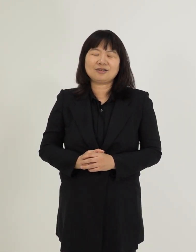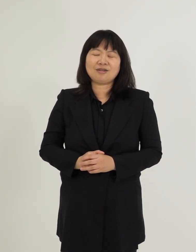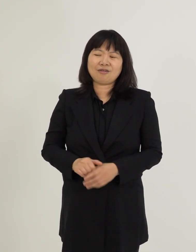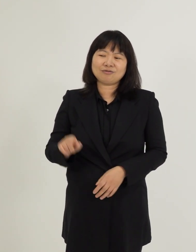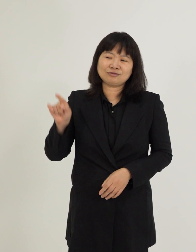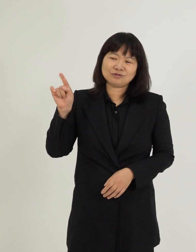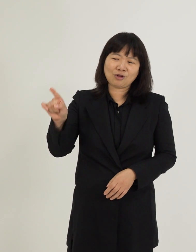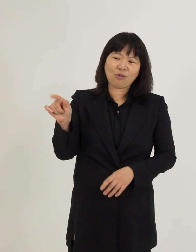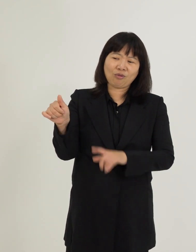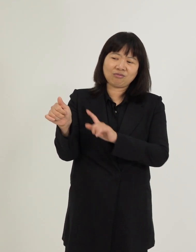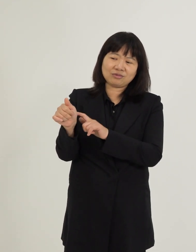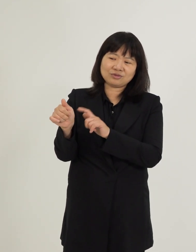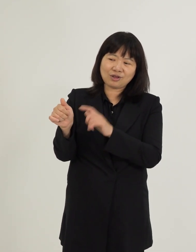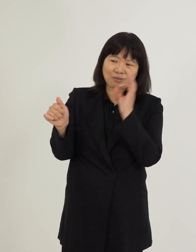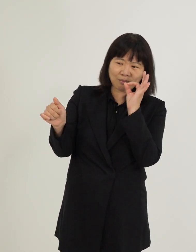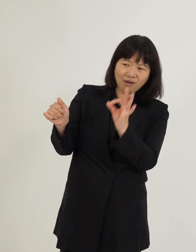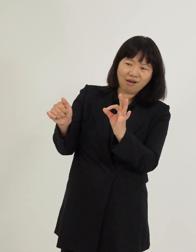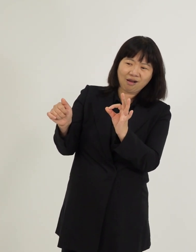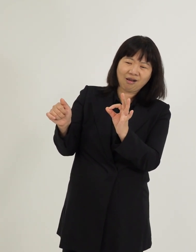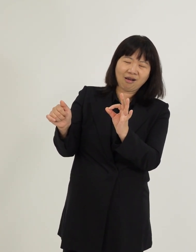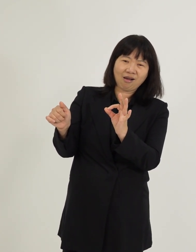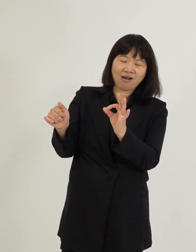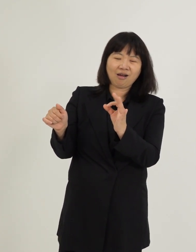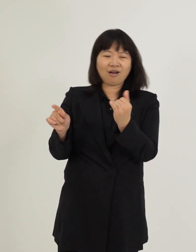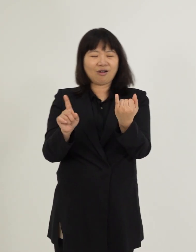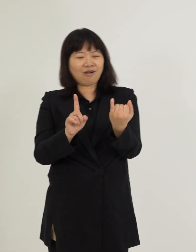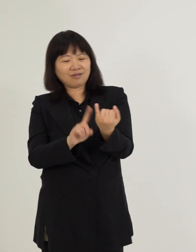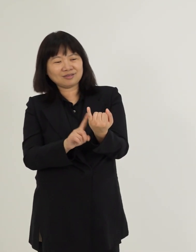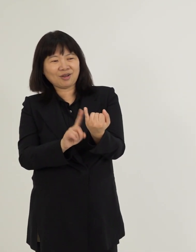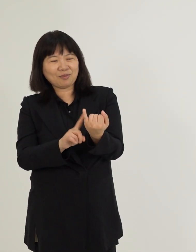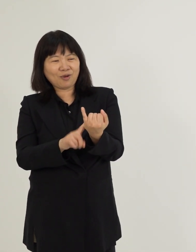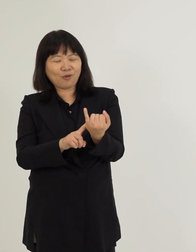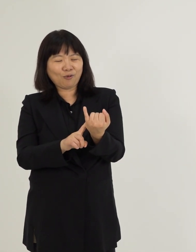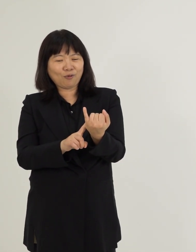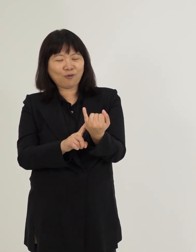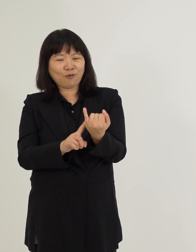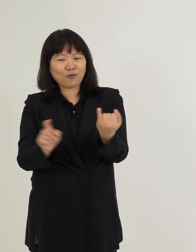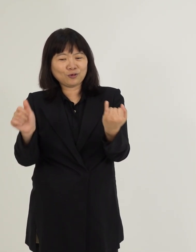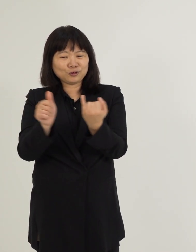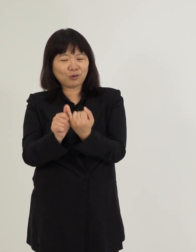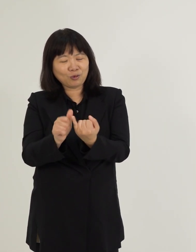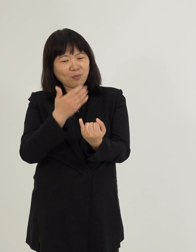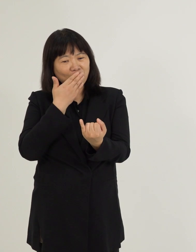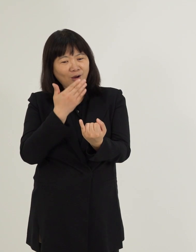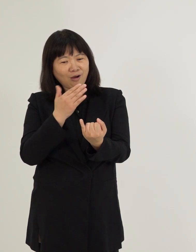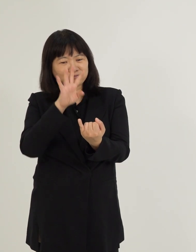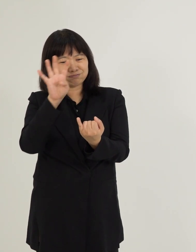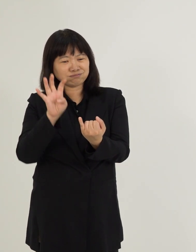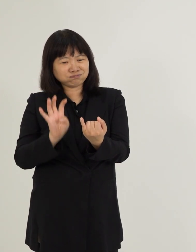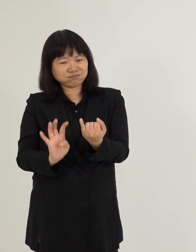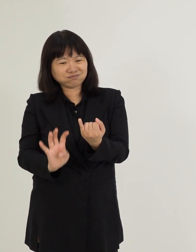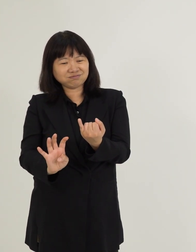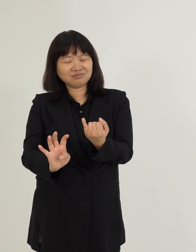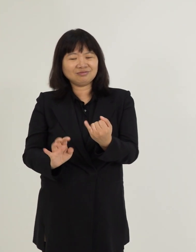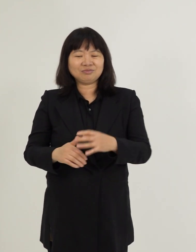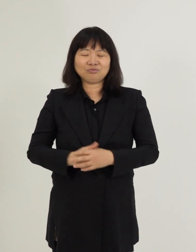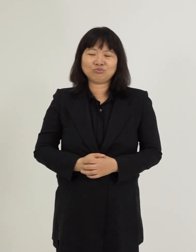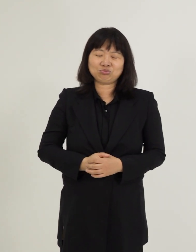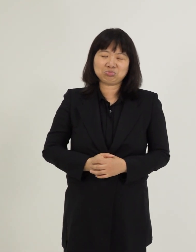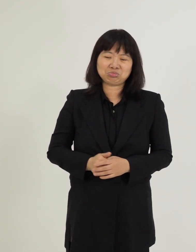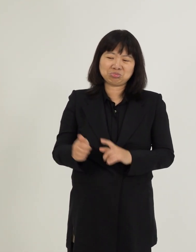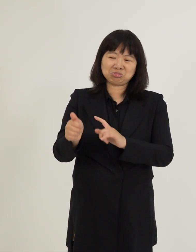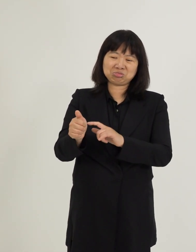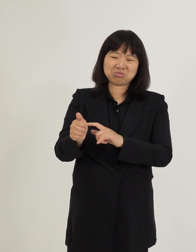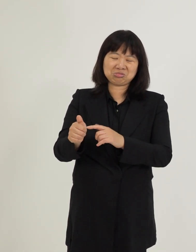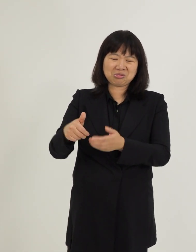저 형제가 저 자매를 책임질 수 있을까? 옷도 이렇게 잠바떼기